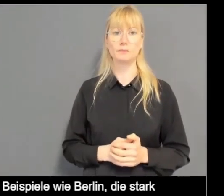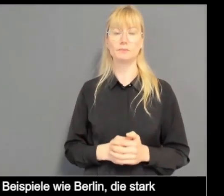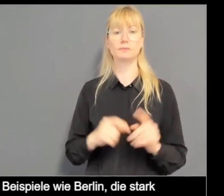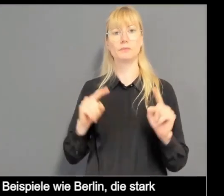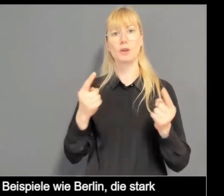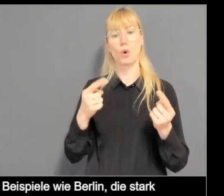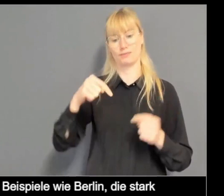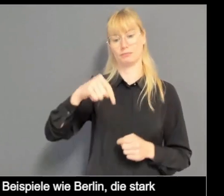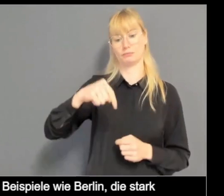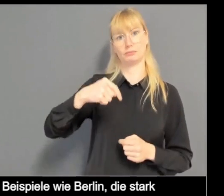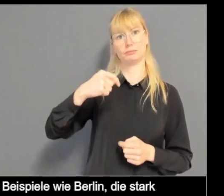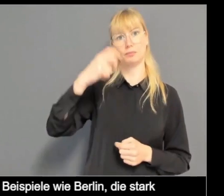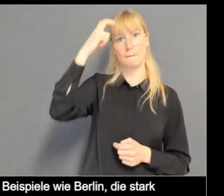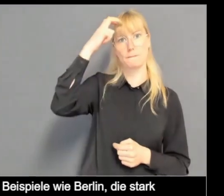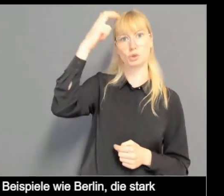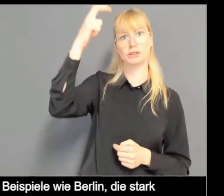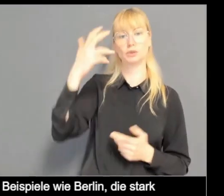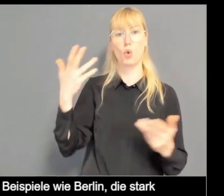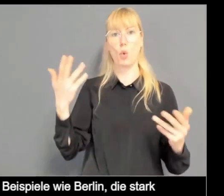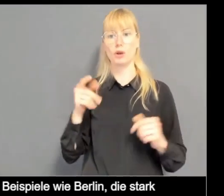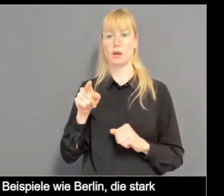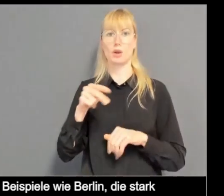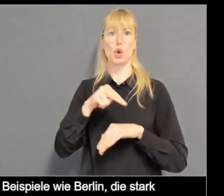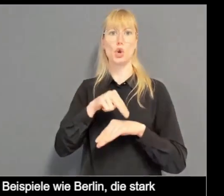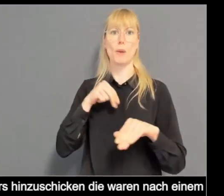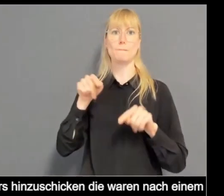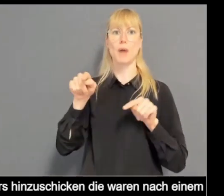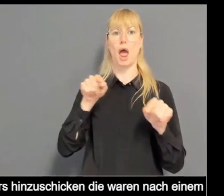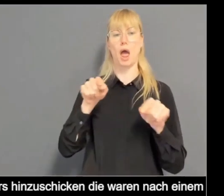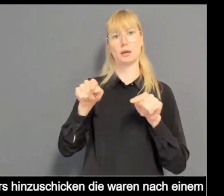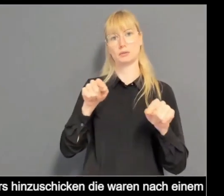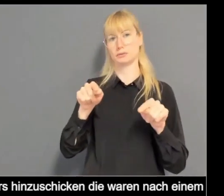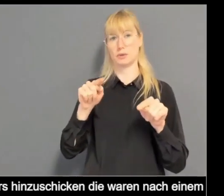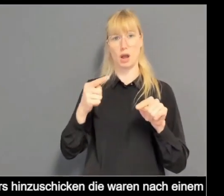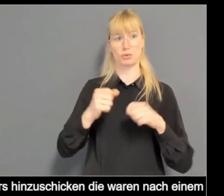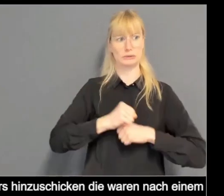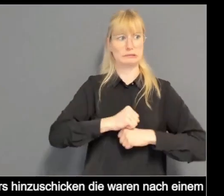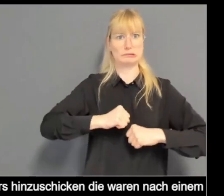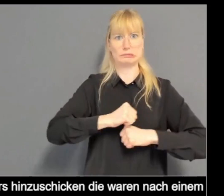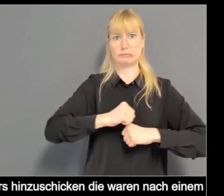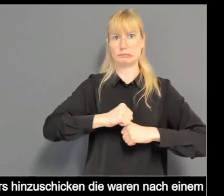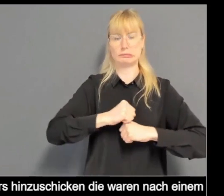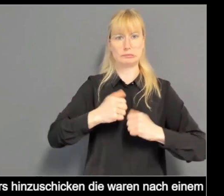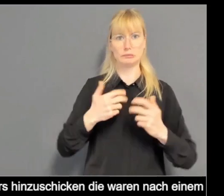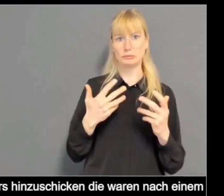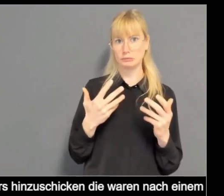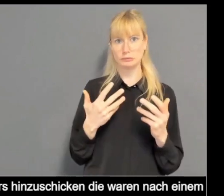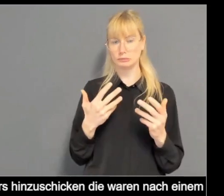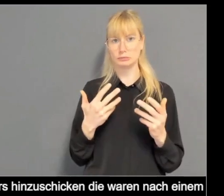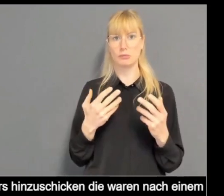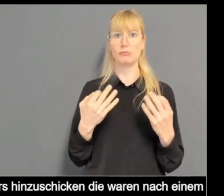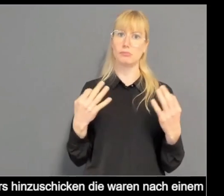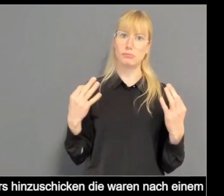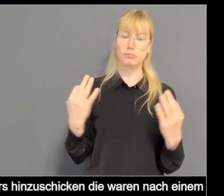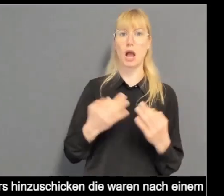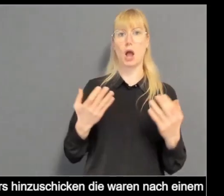vielleicht manchmal, aber auch nicht immer. Und da kommt es dann auch auf die Kapazität an. Gerade in einer Stadt wie München, Nürnberg, wird die Kapazität in absehbarer